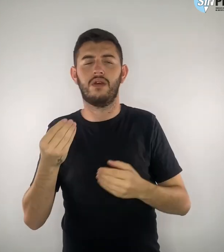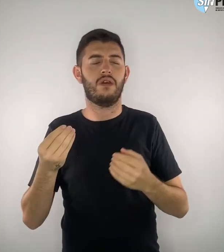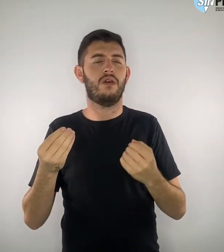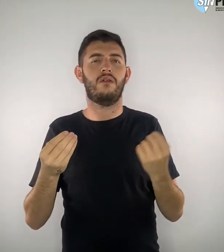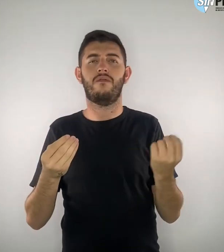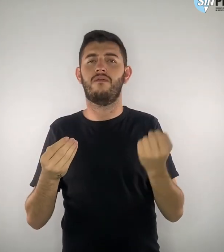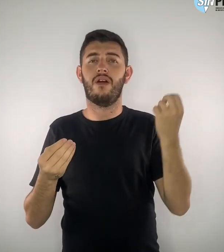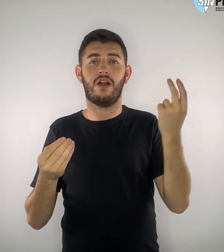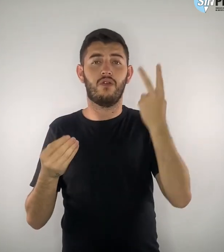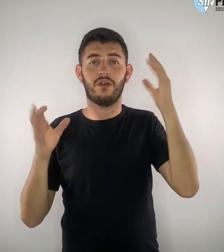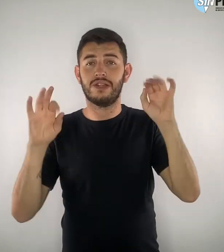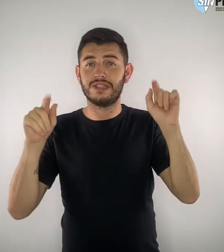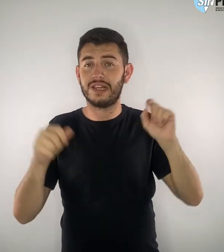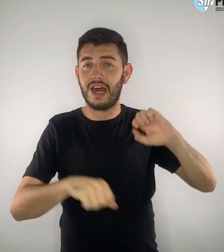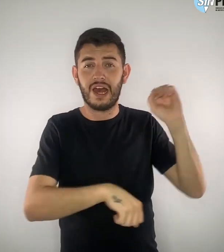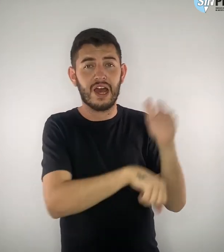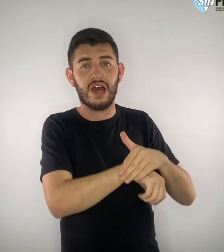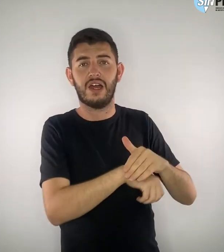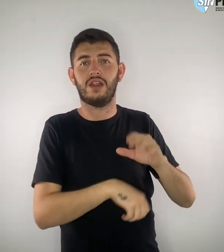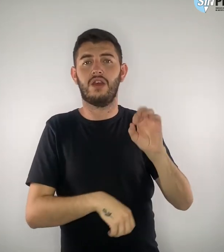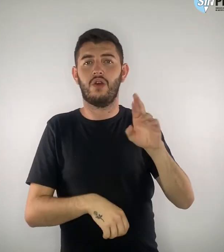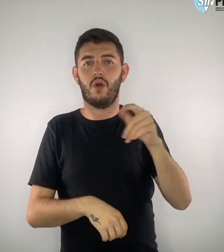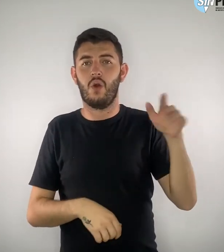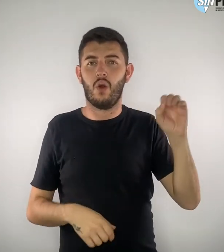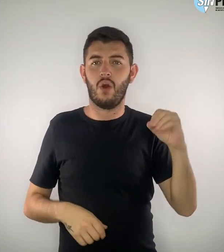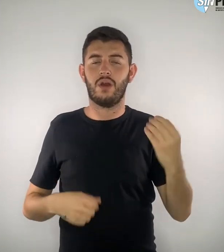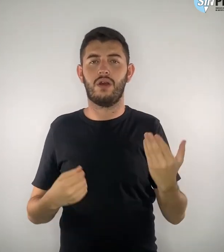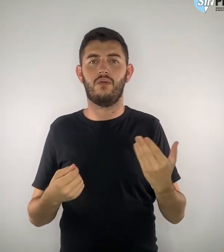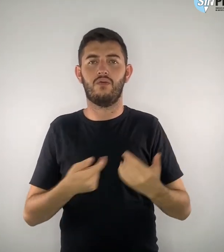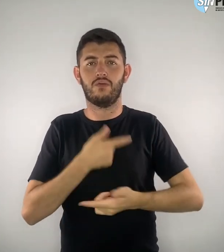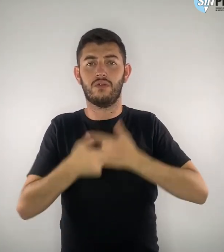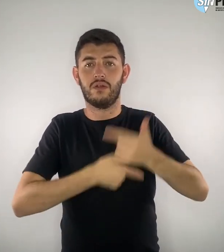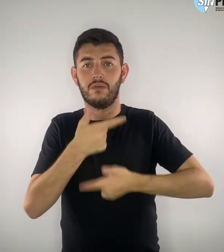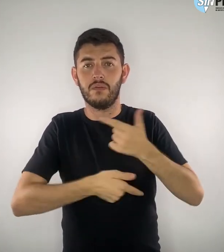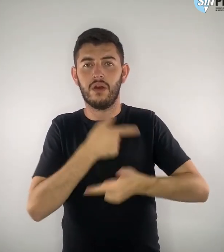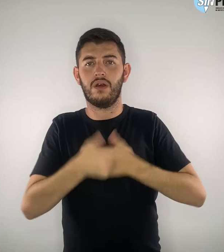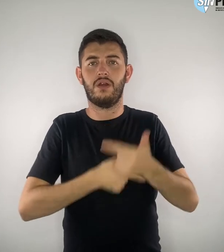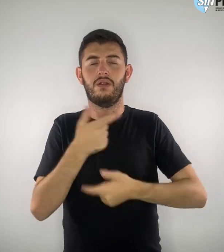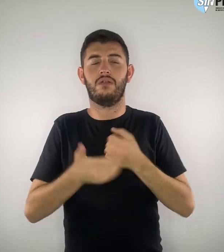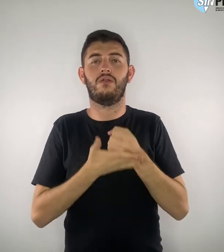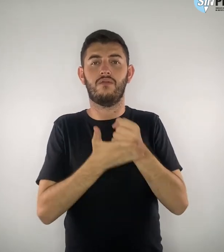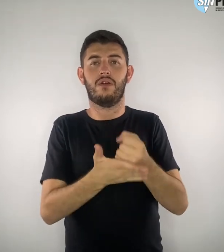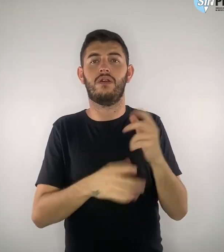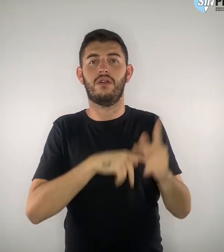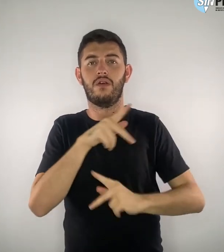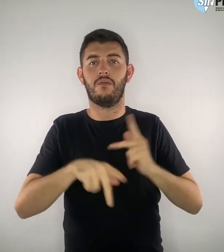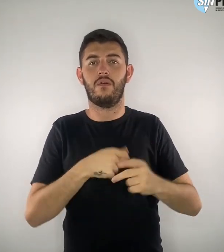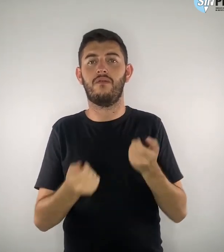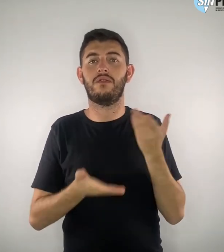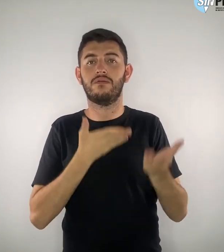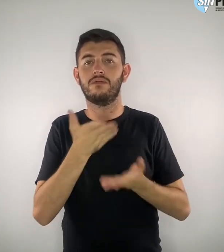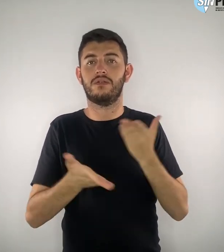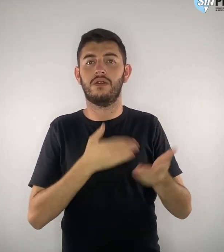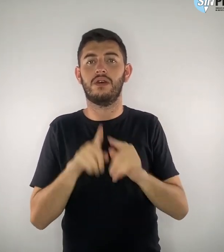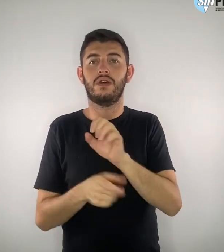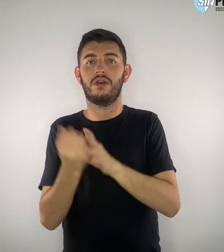e carreiras que prestam serviços públicos e implementam políticas públicas garantidoras de